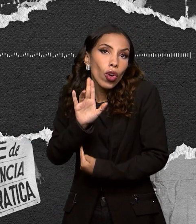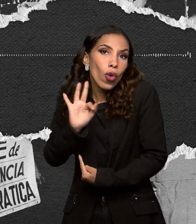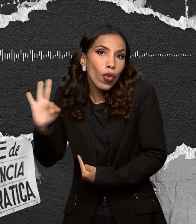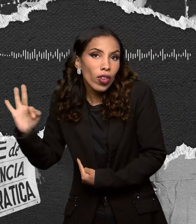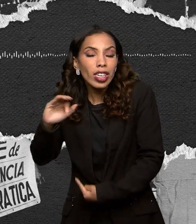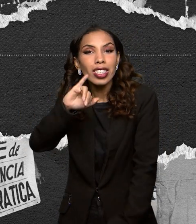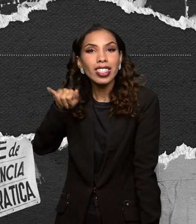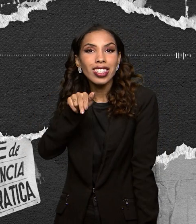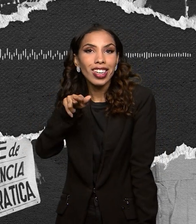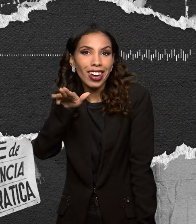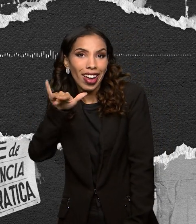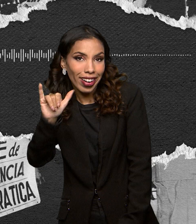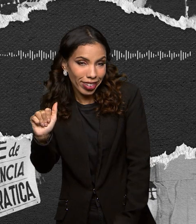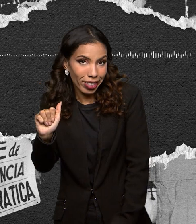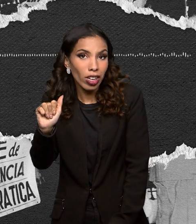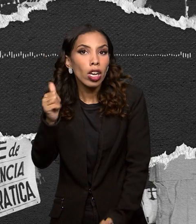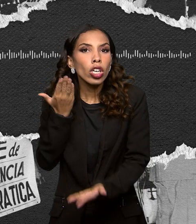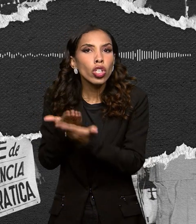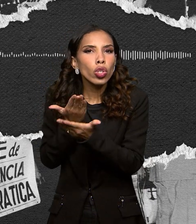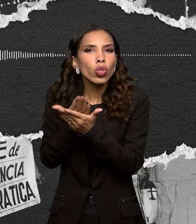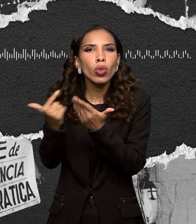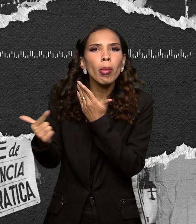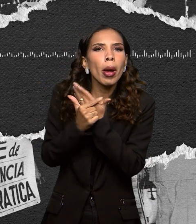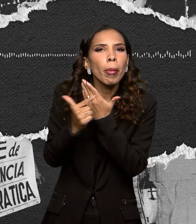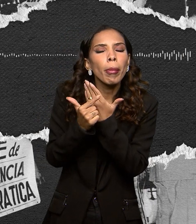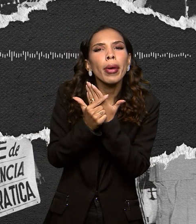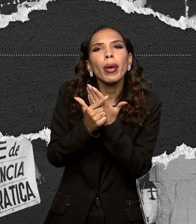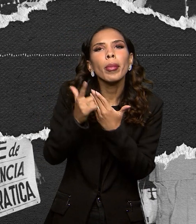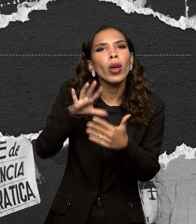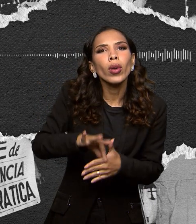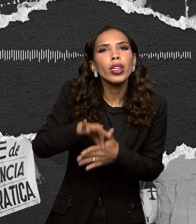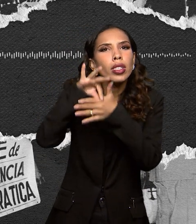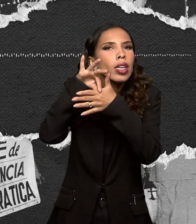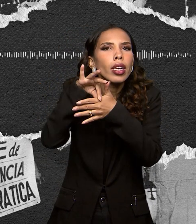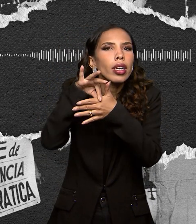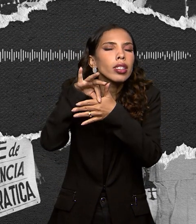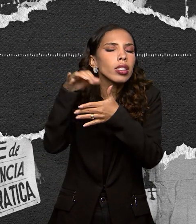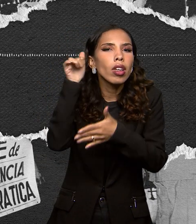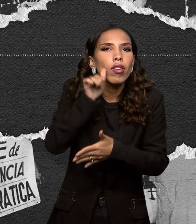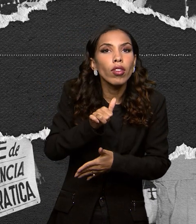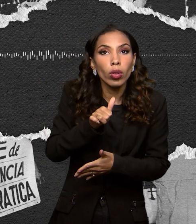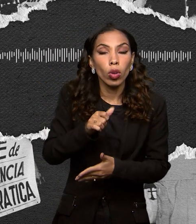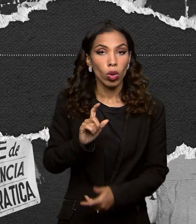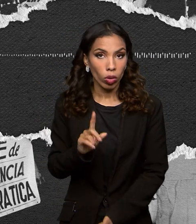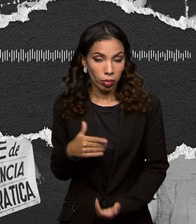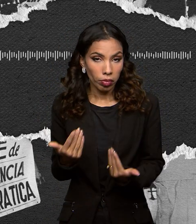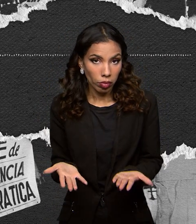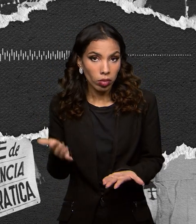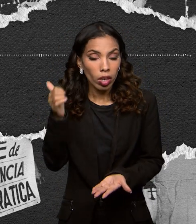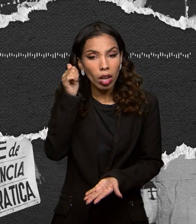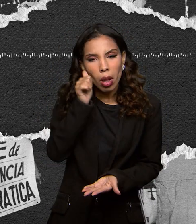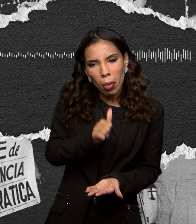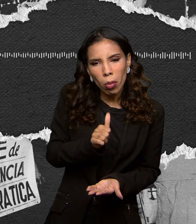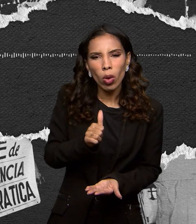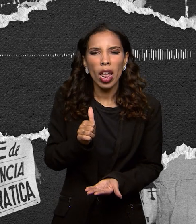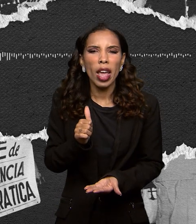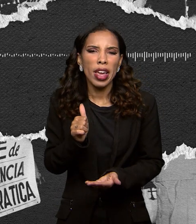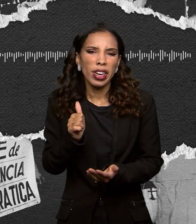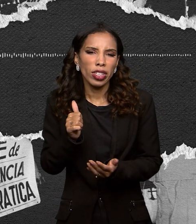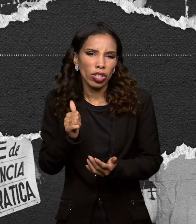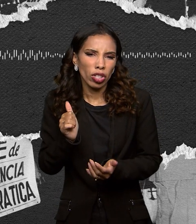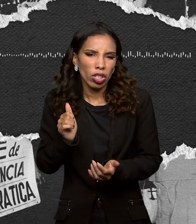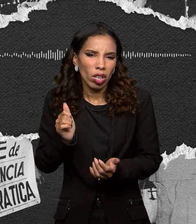Janaína Martins Cordeiro, que estuda o papel das lideranças femininas no golpe. Eram mulheres de classe média que iam